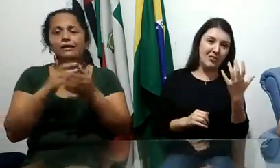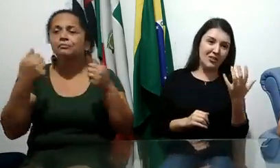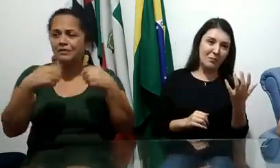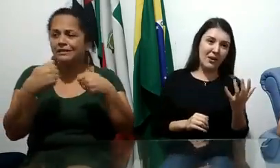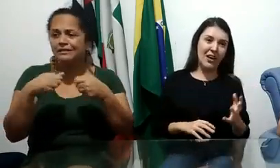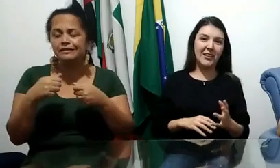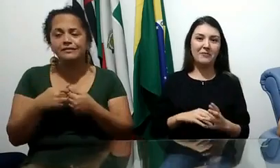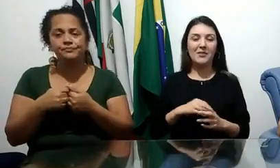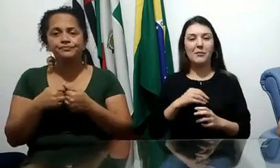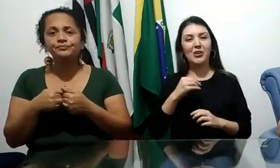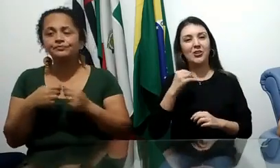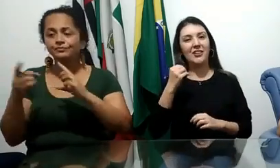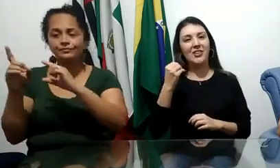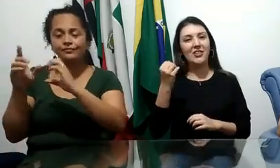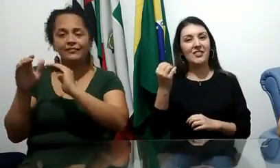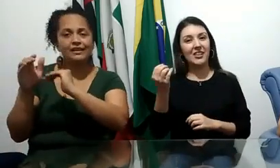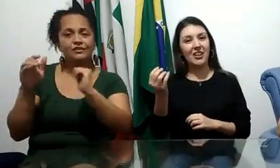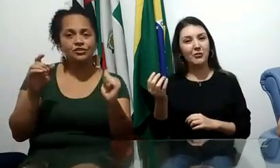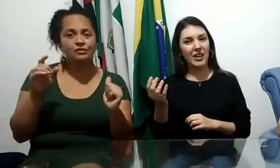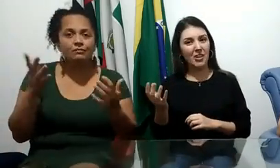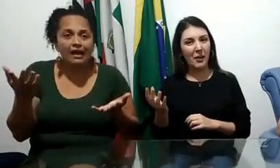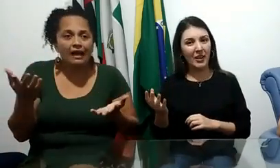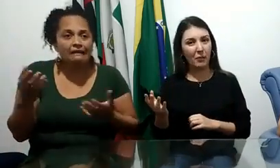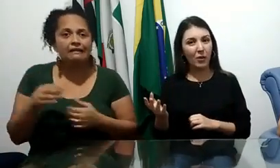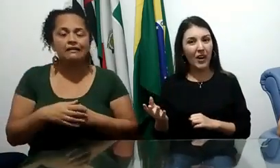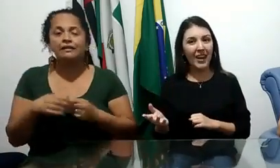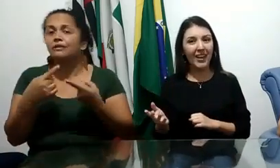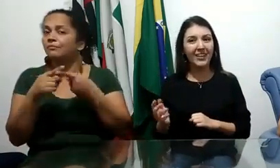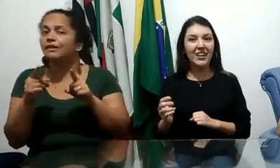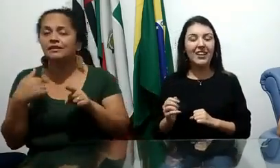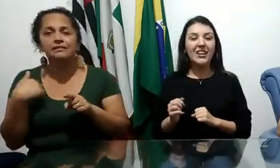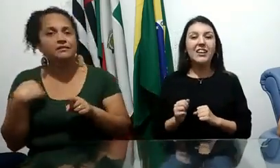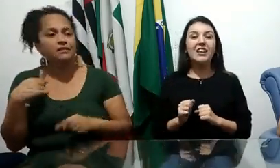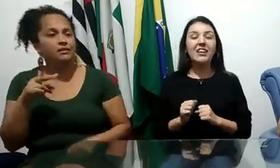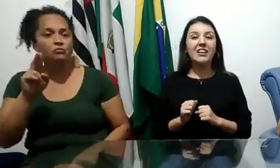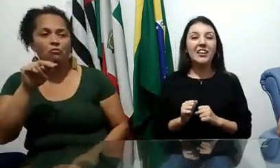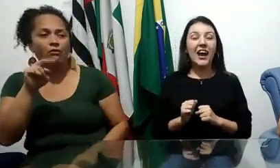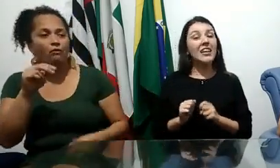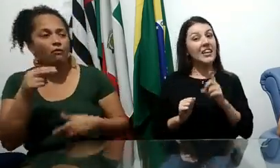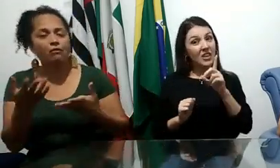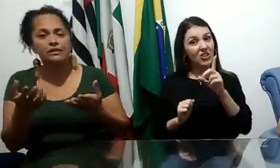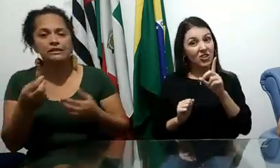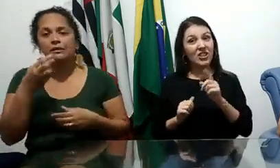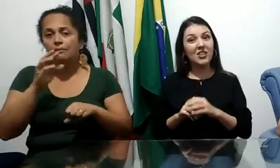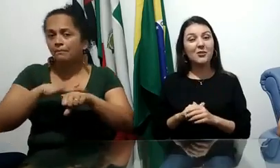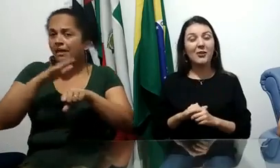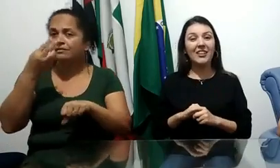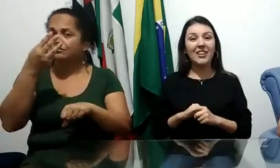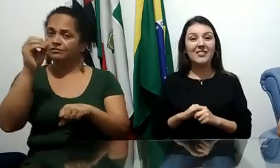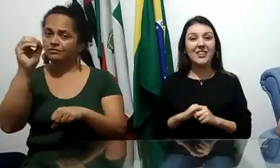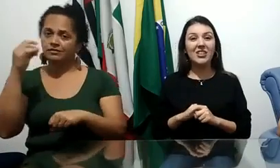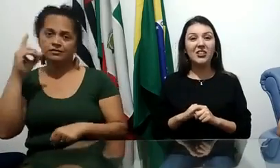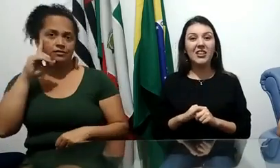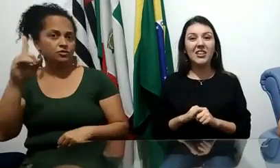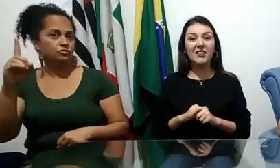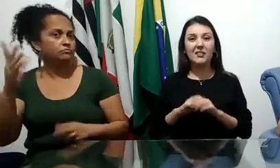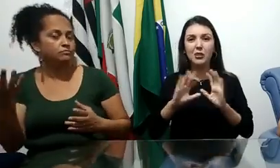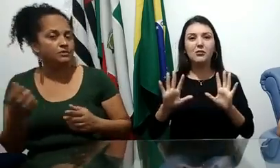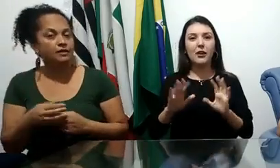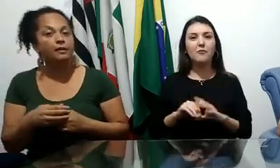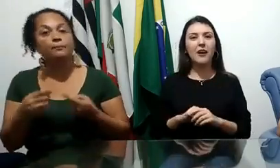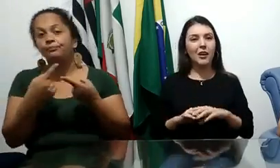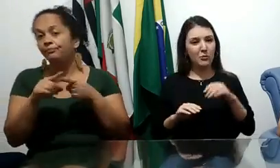rei devia ser chamada, fazia mais de 30 dias que ela não era chamada pelo rei. E aí, antes disso, é interessante que